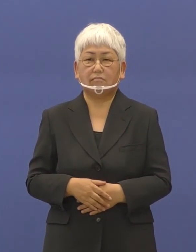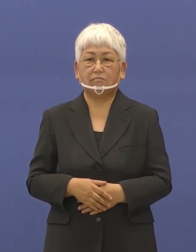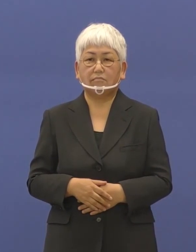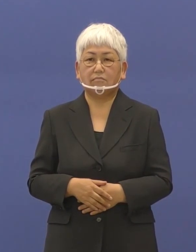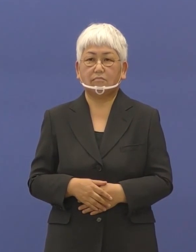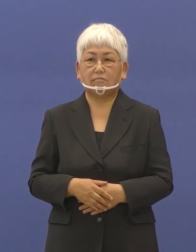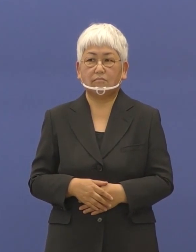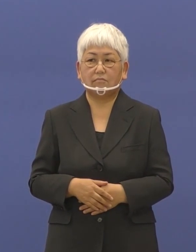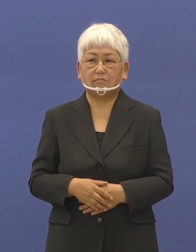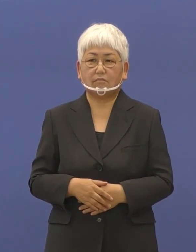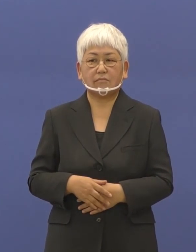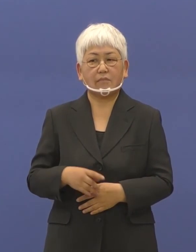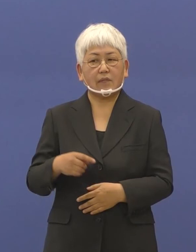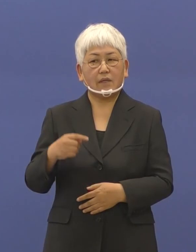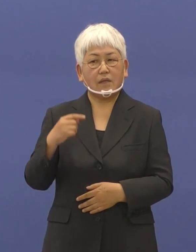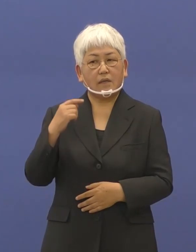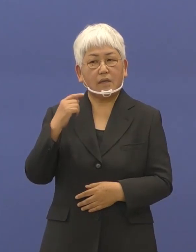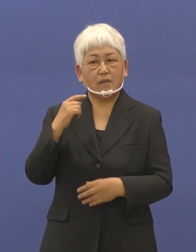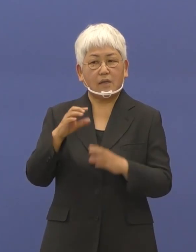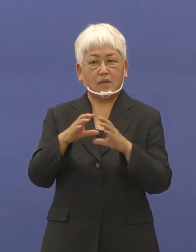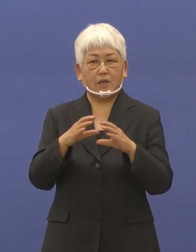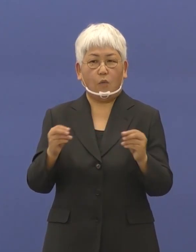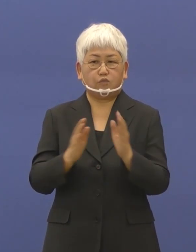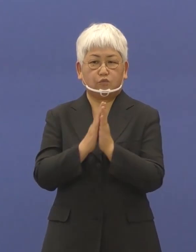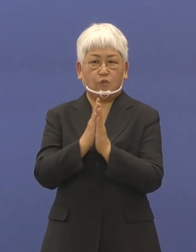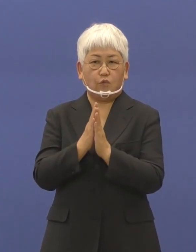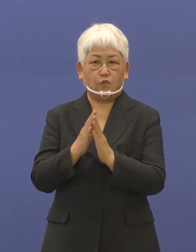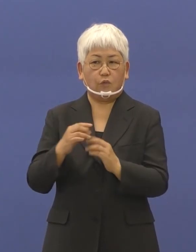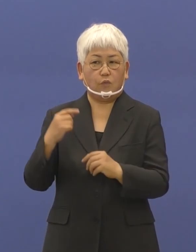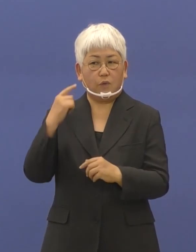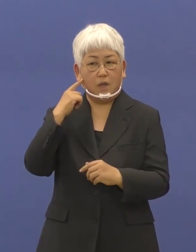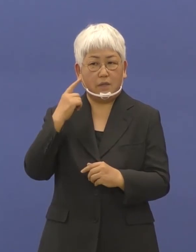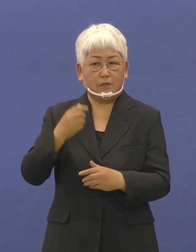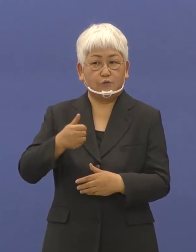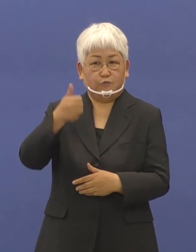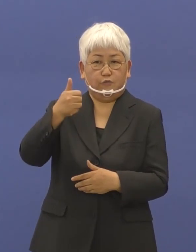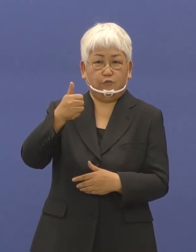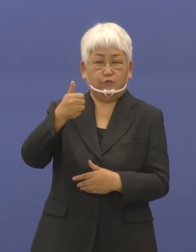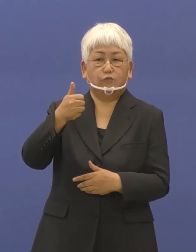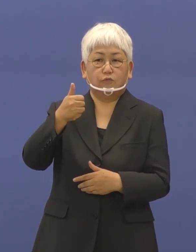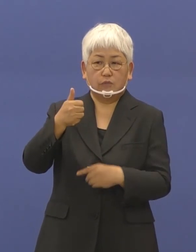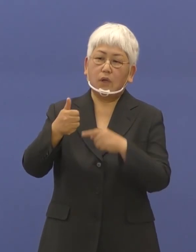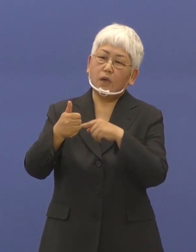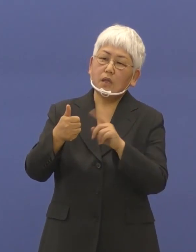の趣旨をどう理解していくのかっていうところがあるのかなと思ってます。